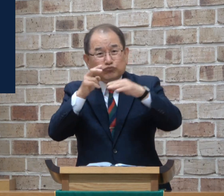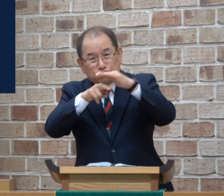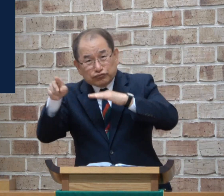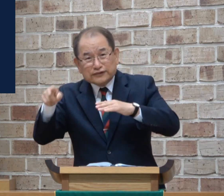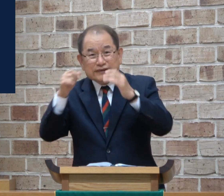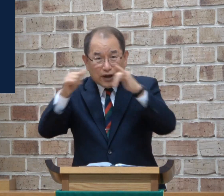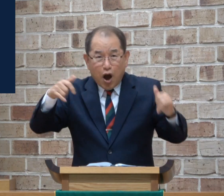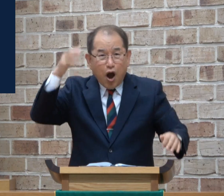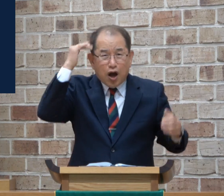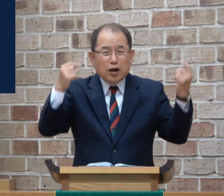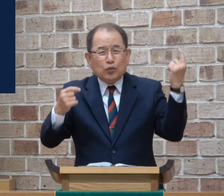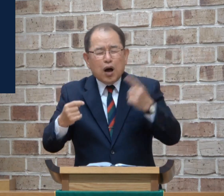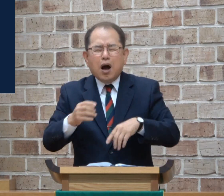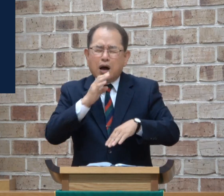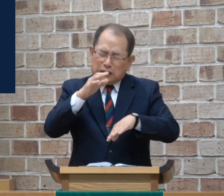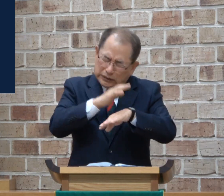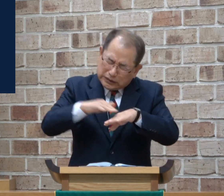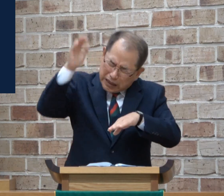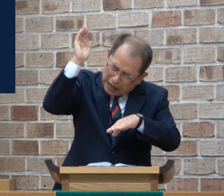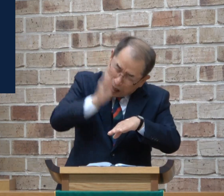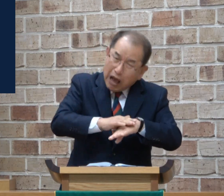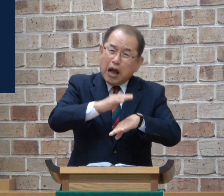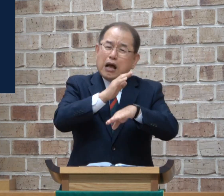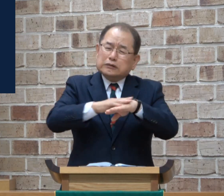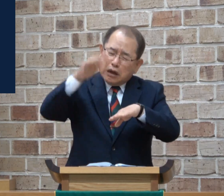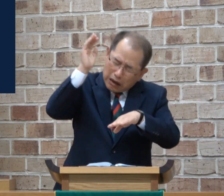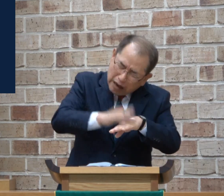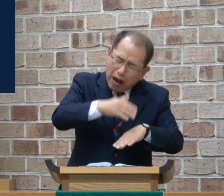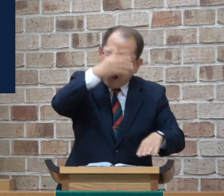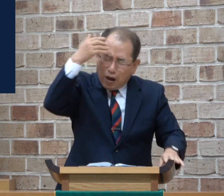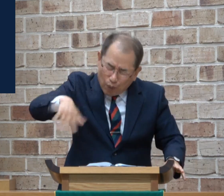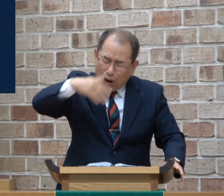우리나라에 잘 왔다, 정말 잘 왔다, 다 그렇게 생각하고 있습니다.